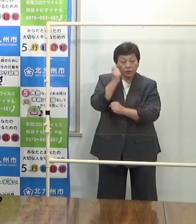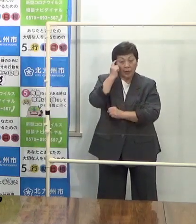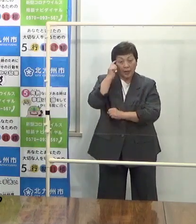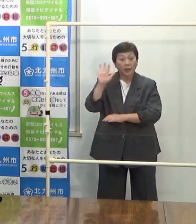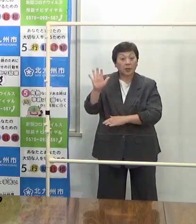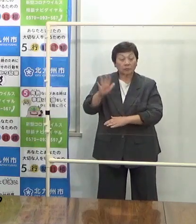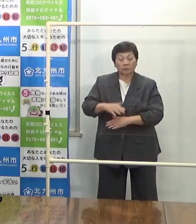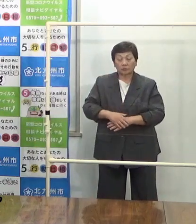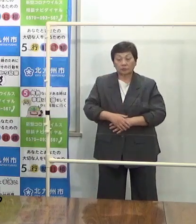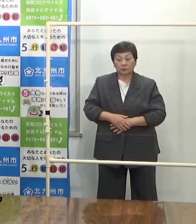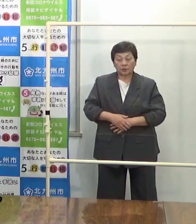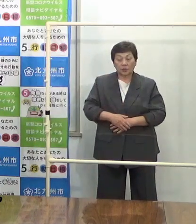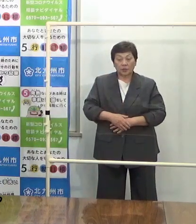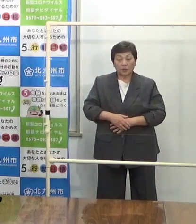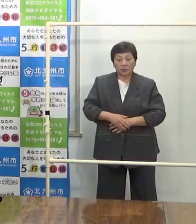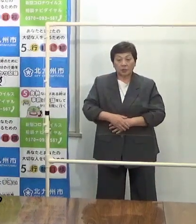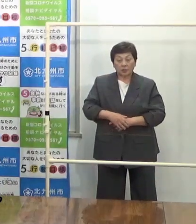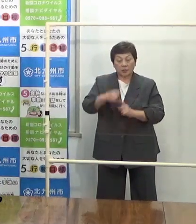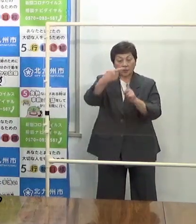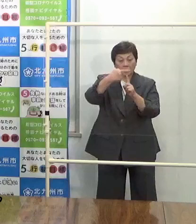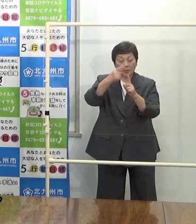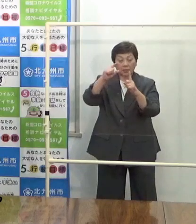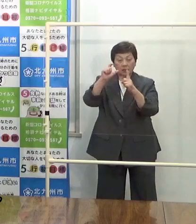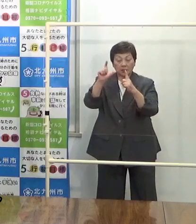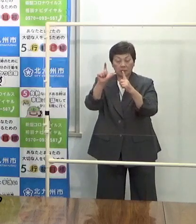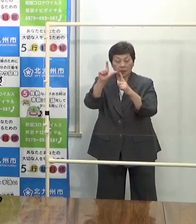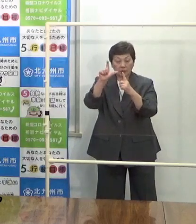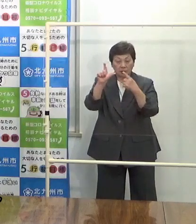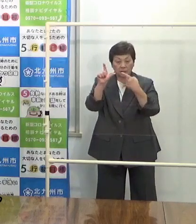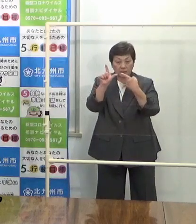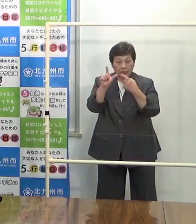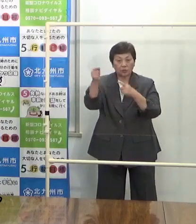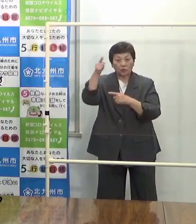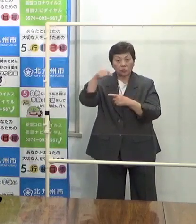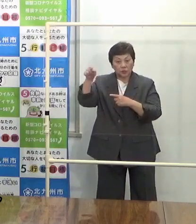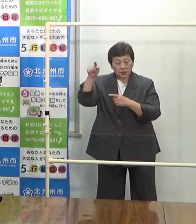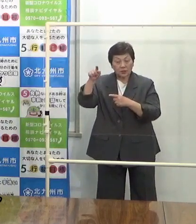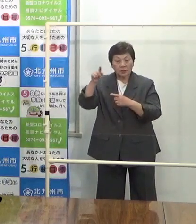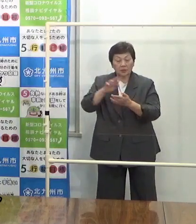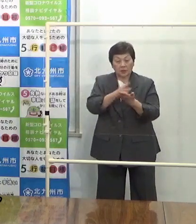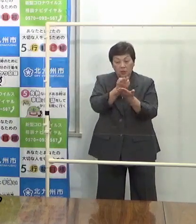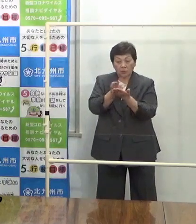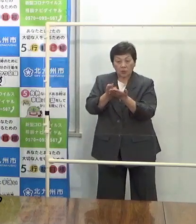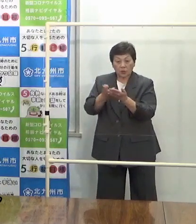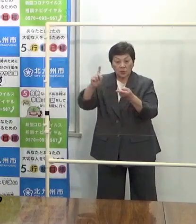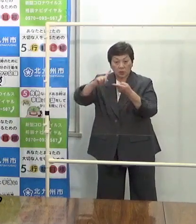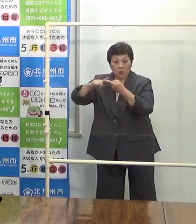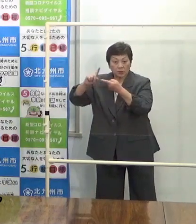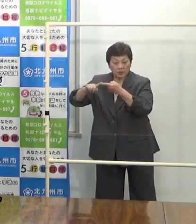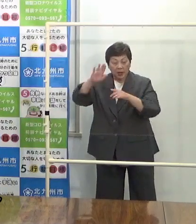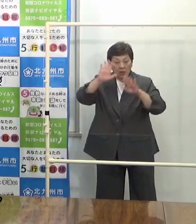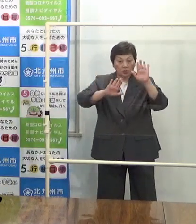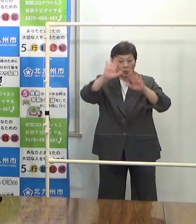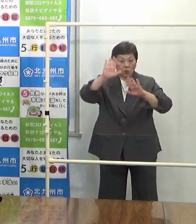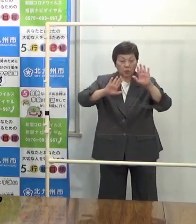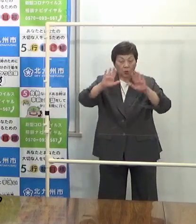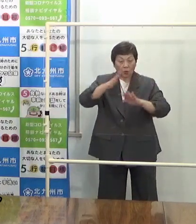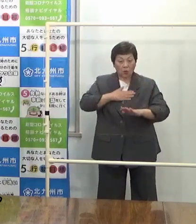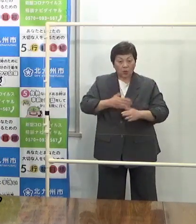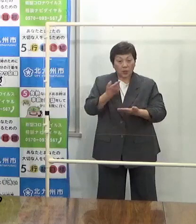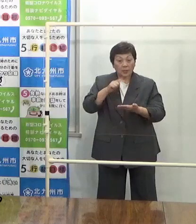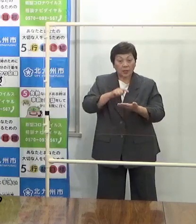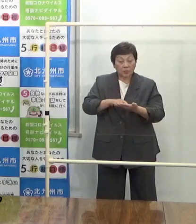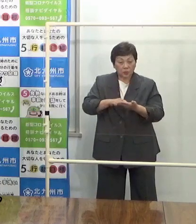ますけれども、これはTNC さんがこのステージに応じたそれぞれの状況を非常に分かりや